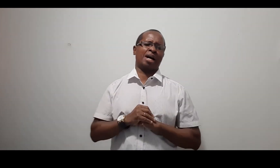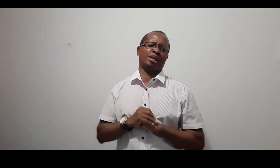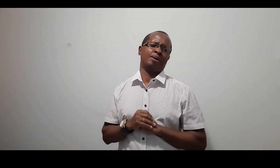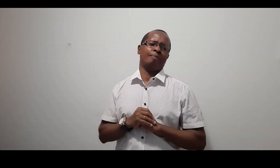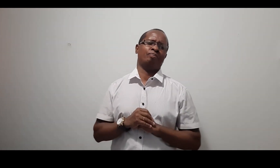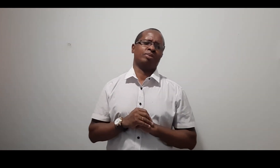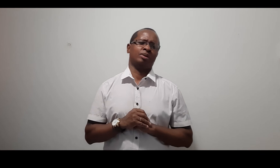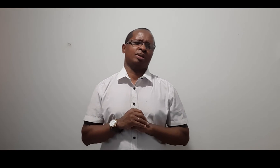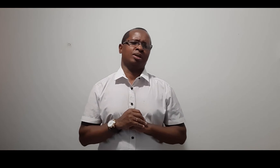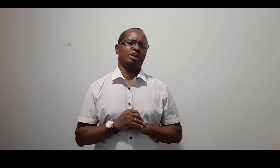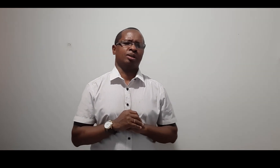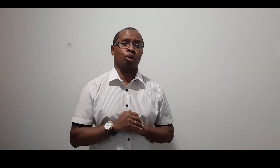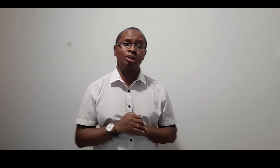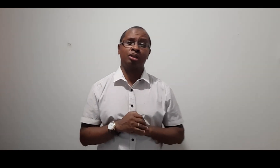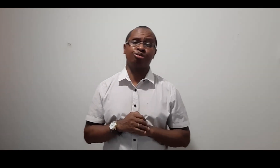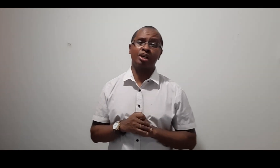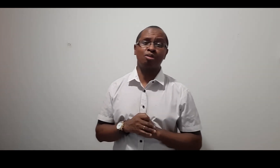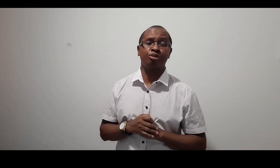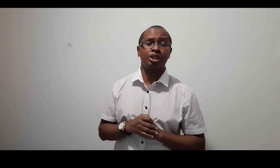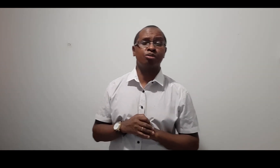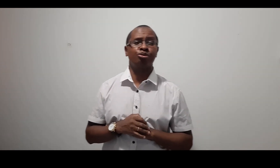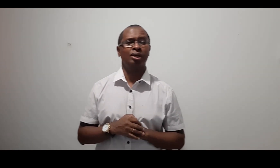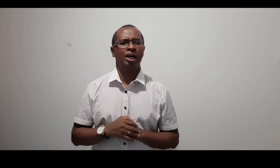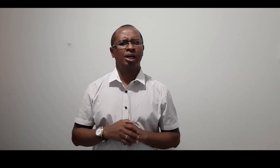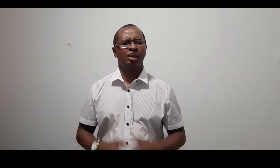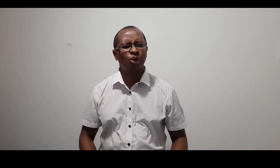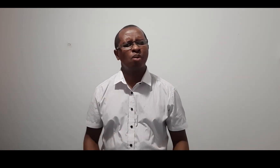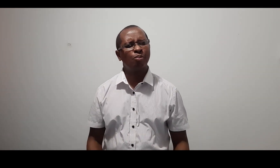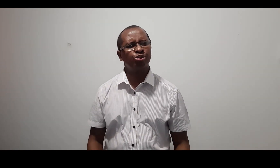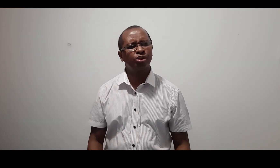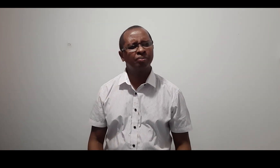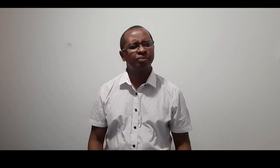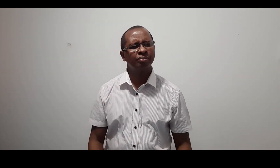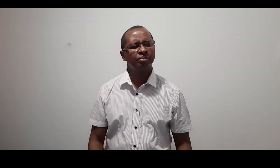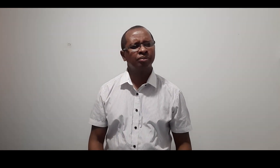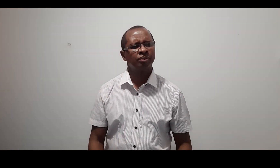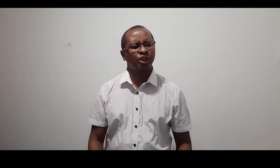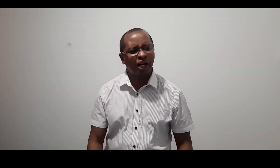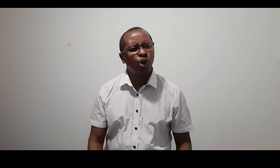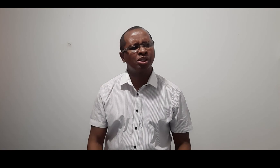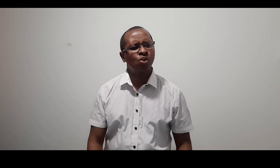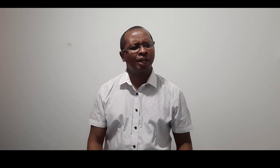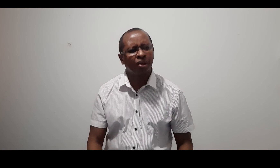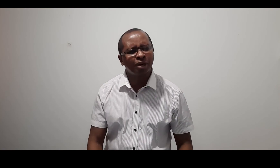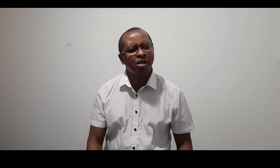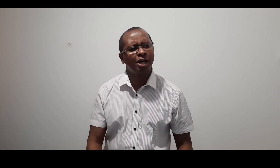e. De hoy ny devoly rehefa mavesatra ny fo, tsy aleonao mamoy fo, zany loatra ianao, adinin'Andriamanitra